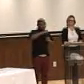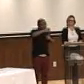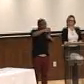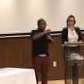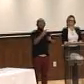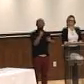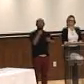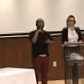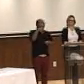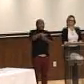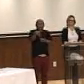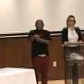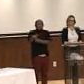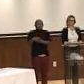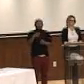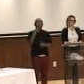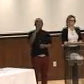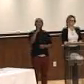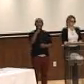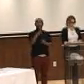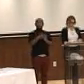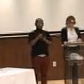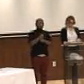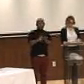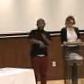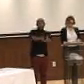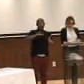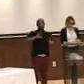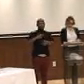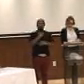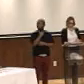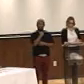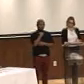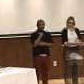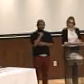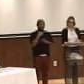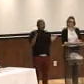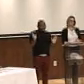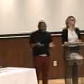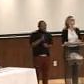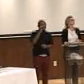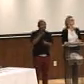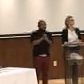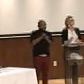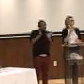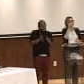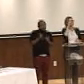5 anos. Por isso que nós estamos fazendo a eleição para reitor agora, porque faz 5 anos, fez agora no dia 19 de